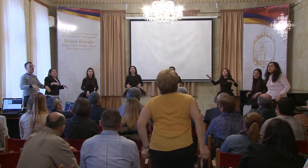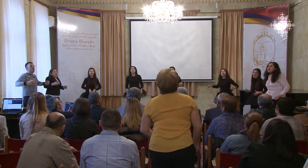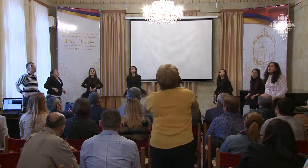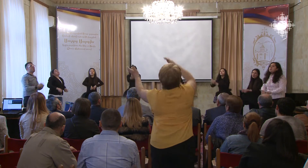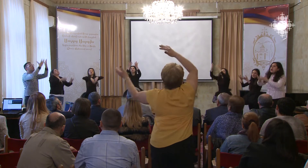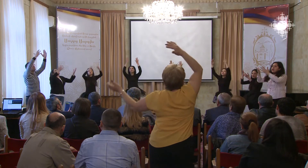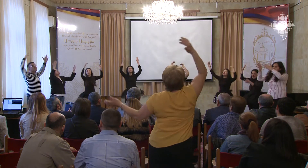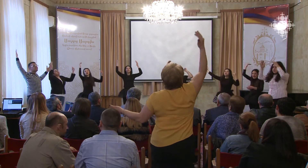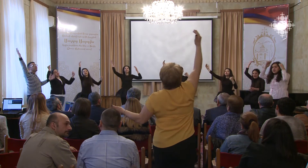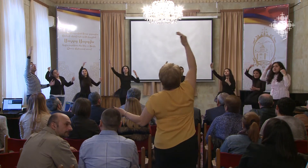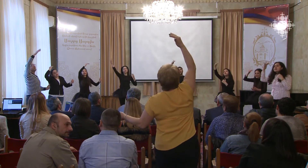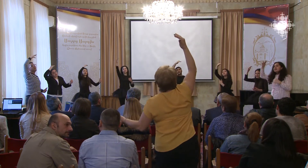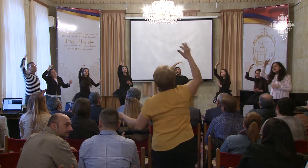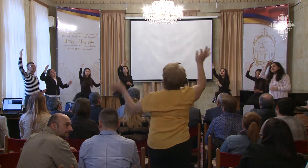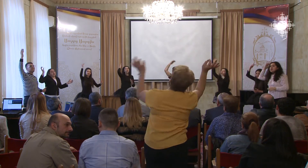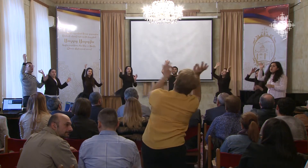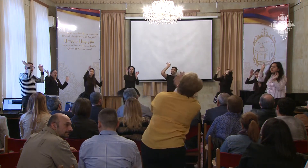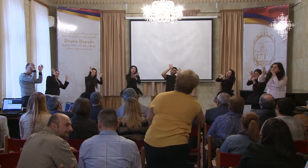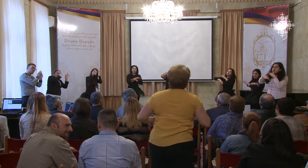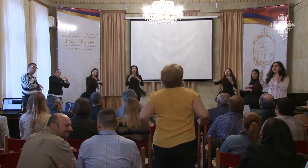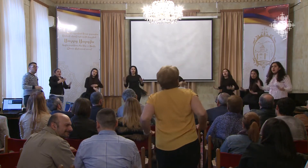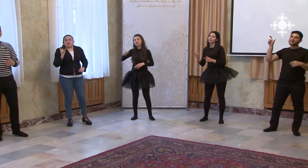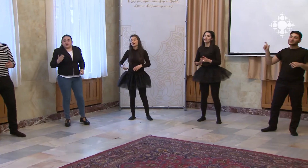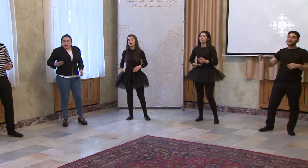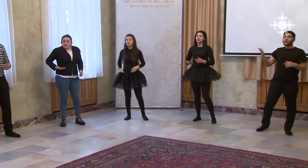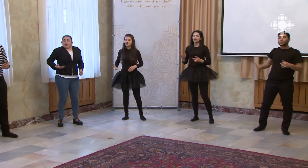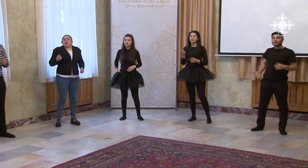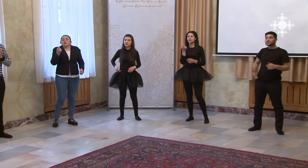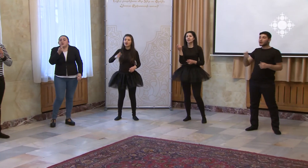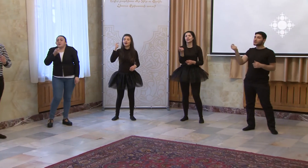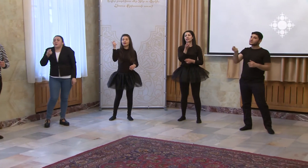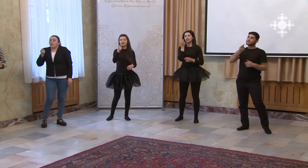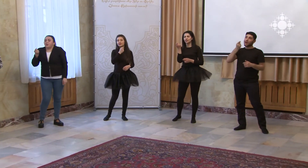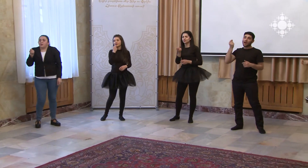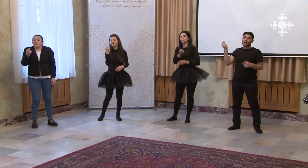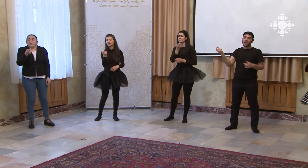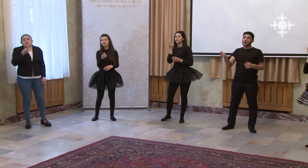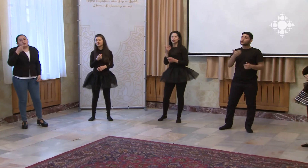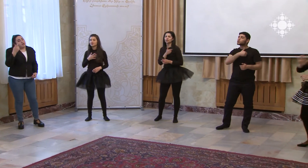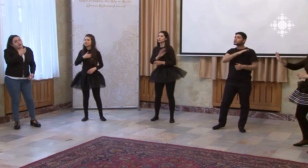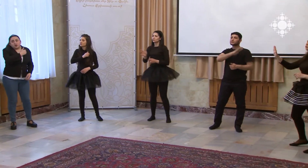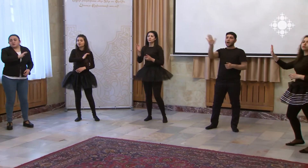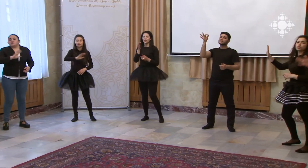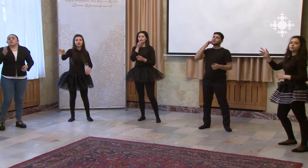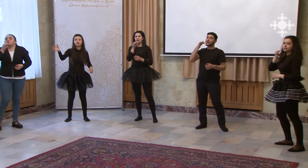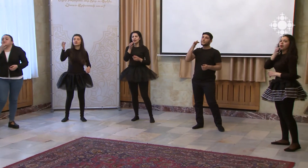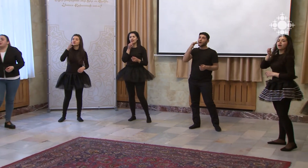Արարատյան հայրապետական թեմի առաջնորդարանում հավաքվել էին այն մարդիկ, որոնց ջանքերով ու աշխատասիրությամբ ստեղծվել է տեսասկավառակը։ 5